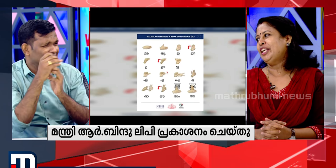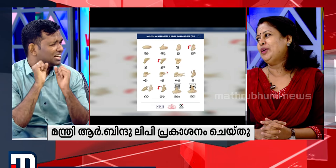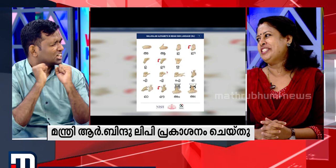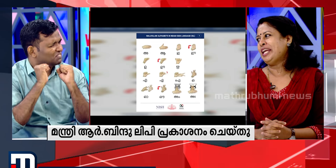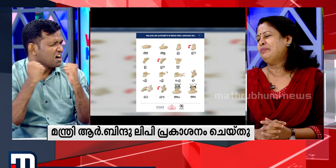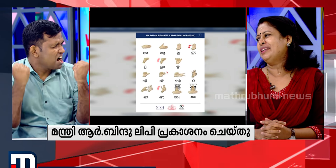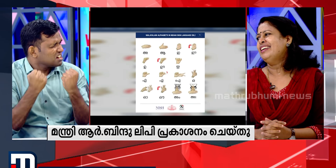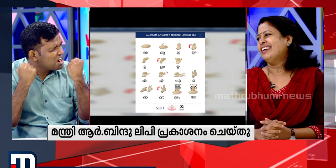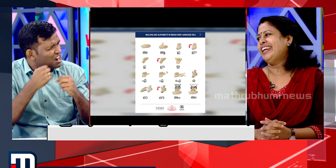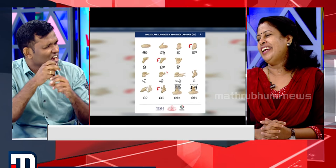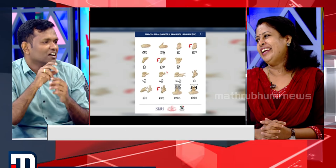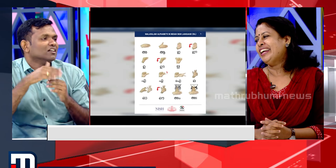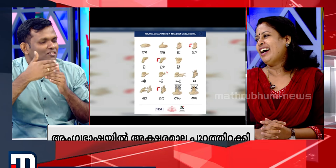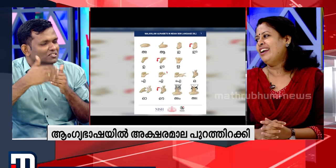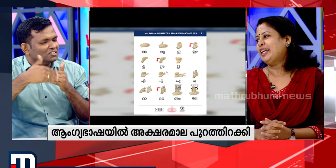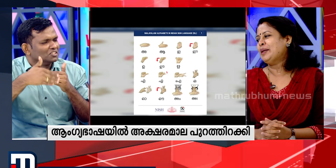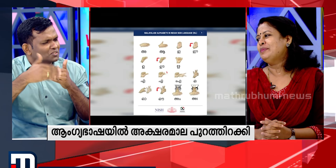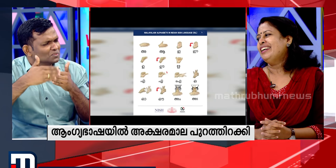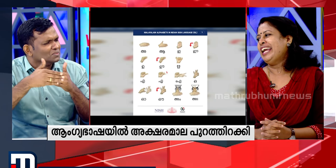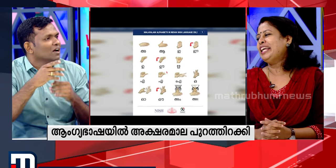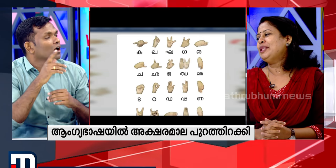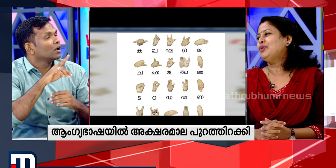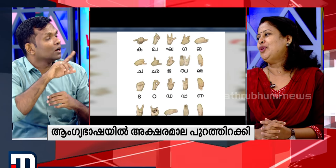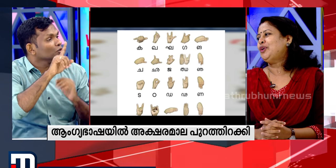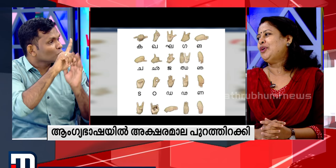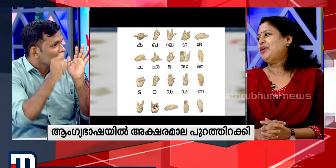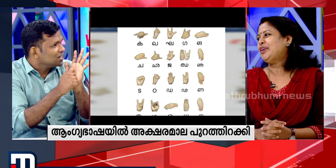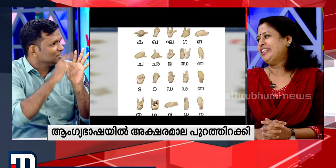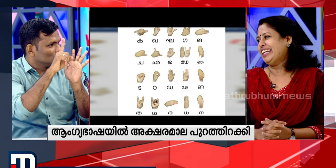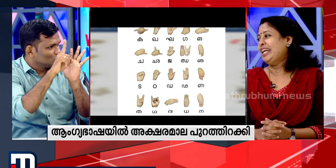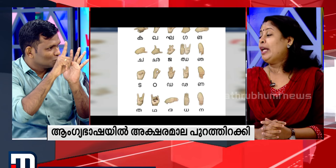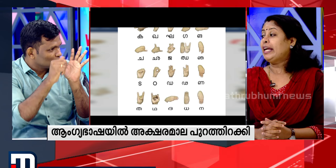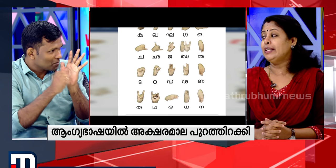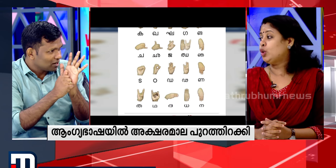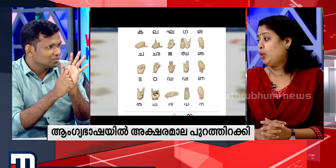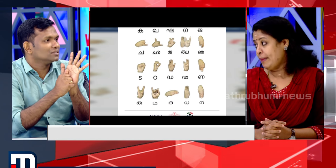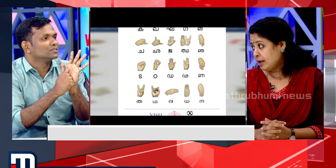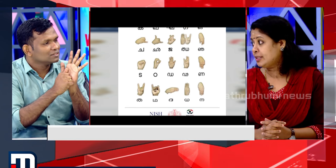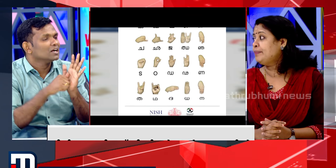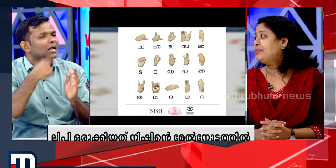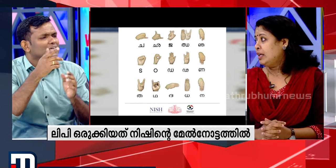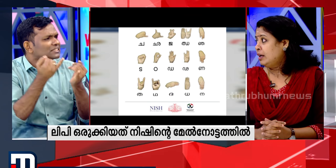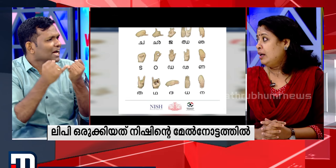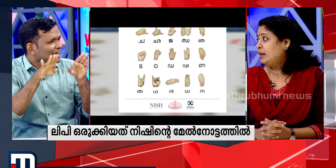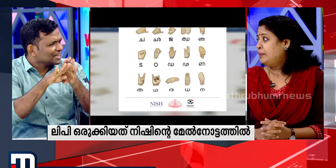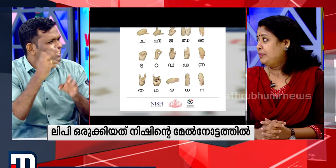ഡിഫിക്കൽട്ടായിരുന്നു കൈയുടെ ഒരു ഷേപ്പ്, കൈ എങ്ങനെ കാണിക്കണം, എങ്ങനെ ഇത് മുന്നോട്ട് കൊണ്ടുപോകണമെന്നൊക്കെ. ഏകദേശം ഒരു